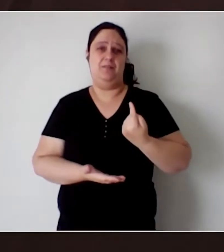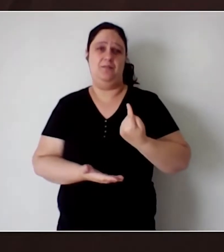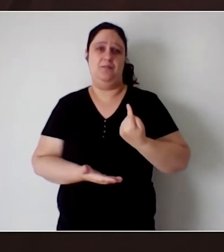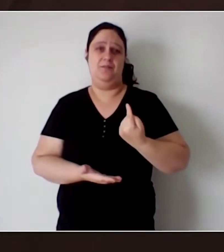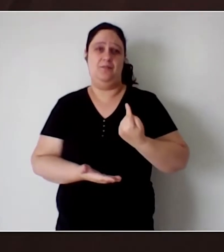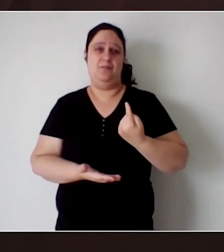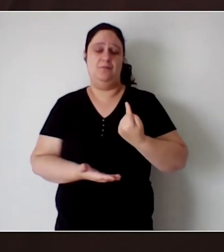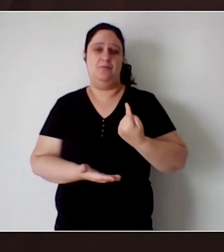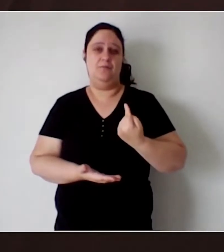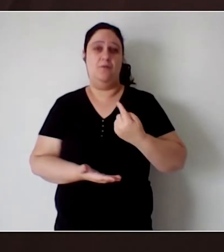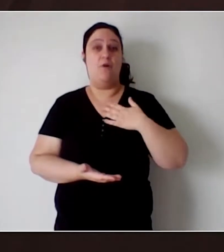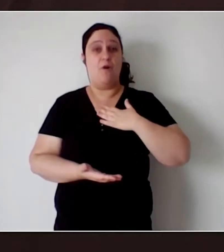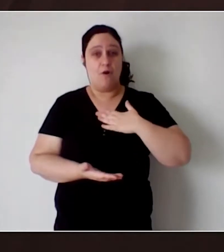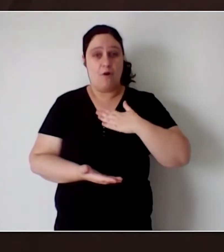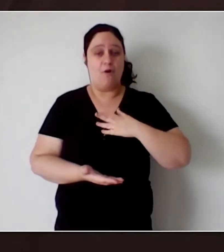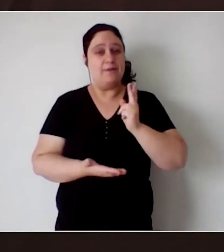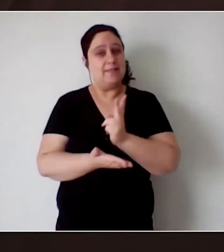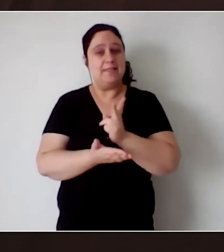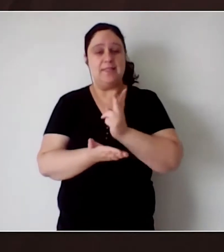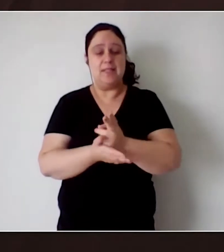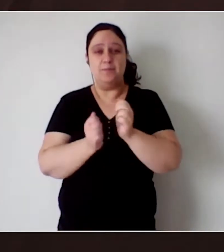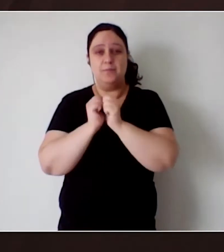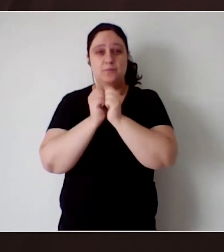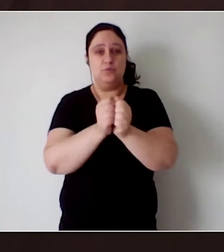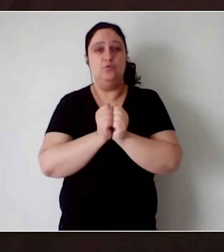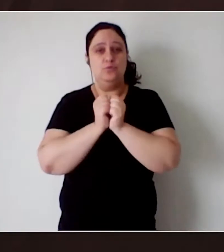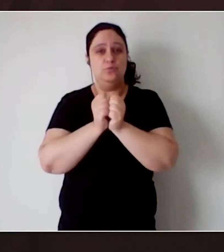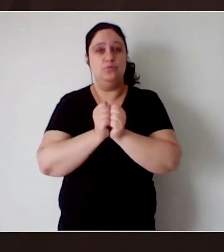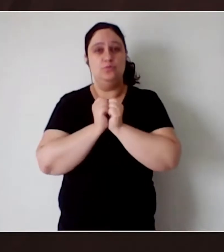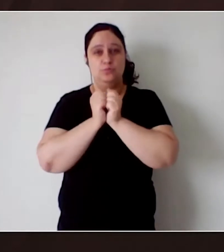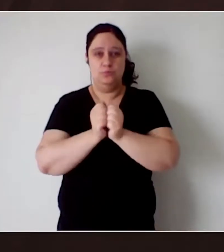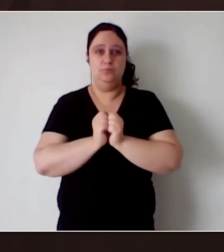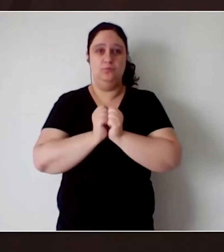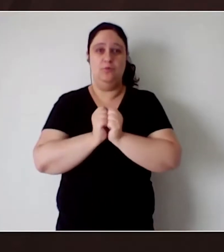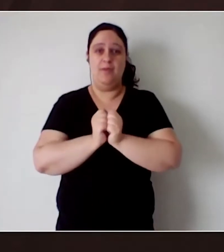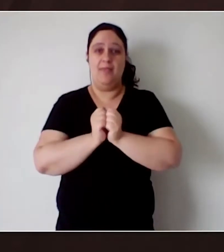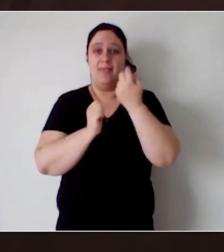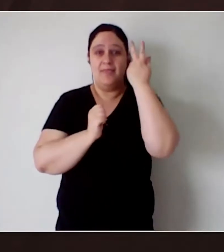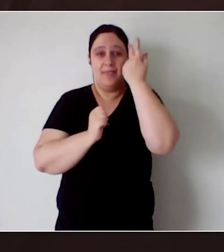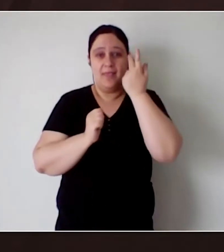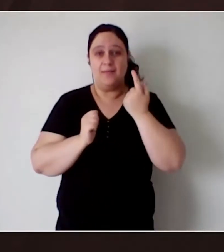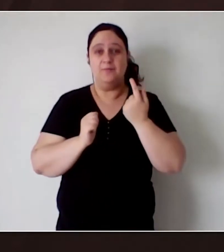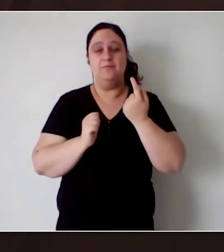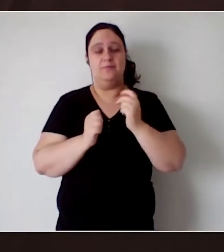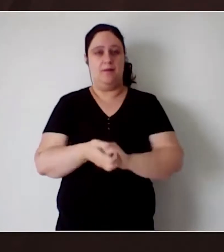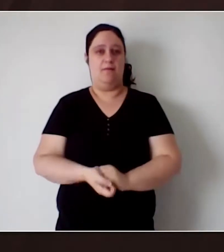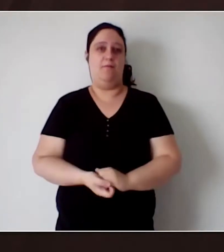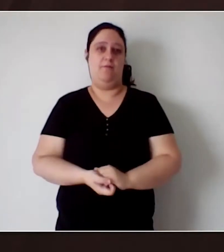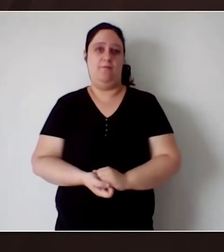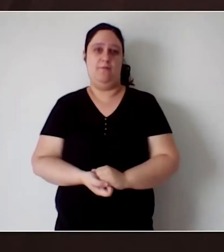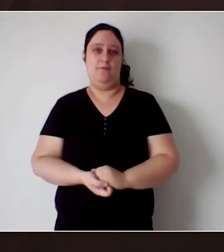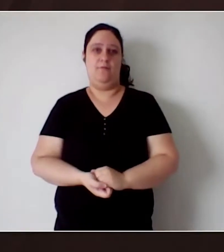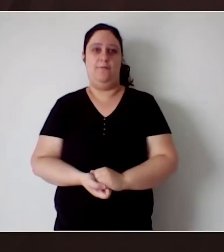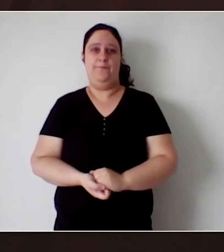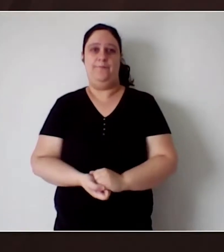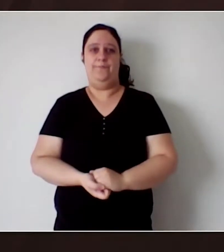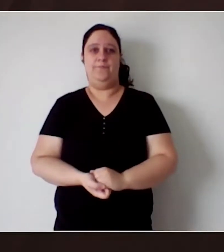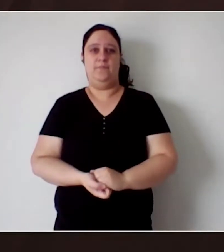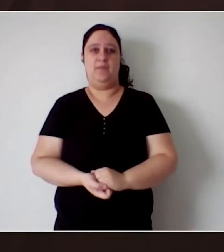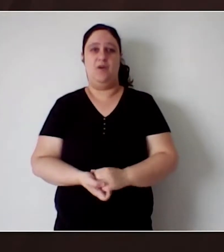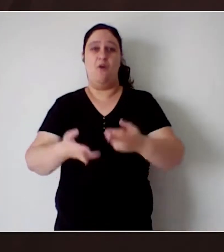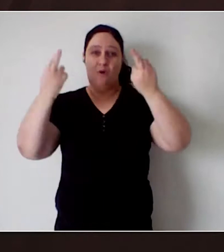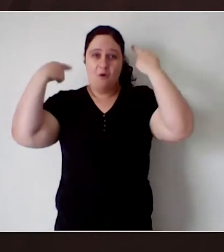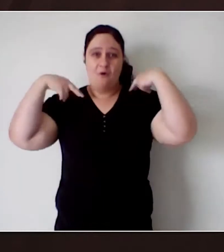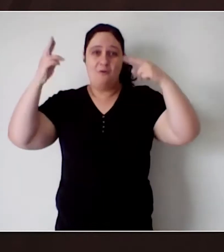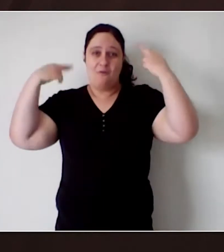é uma vida de um rebanho. Ele se junta, você nunca vê uma ovelha sozinha.